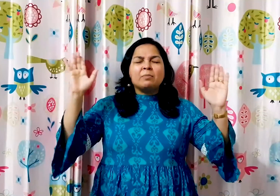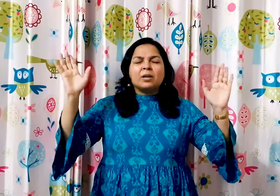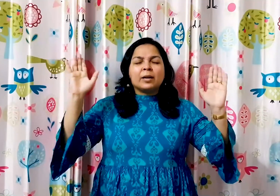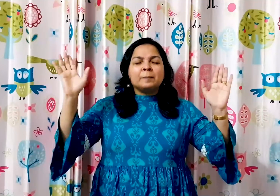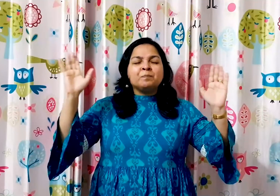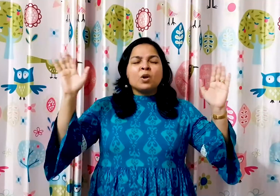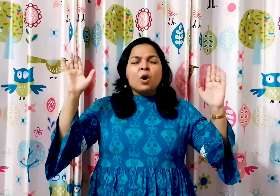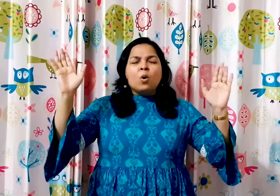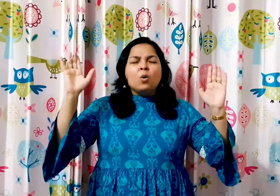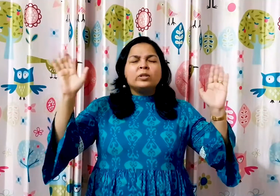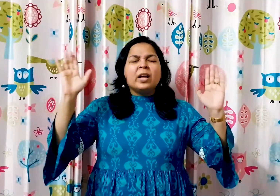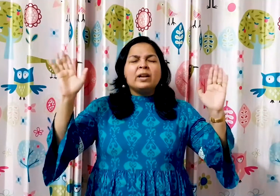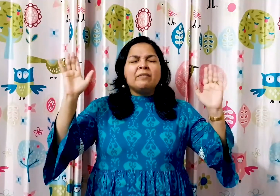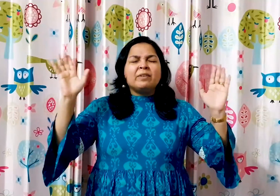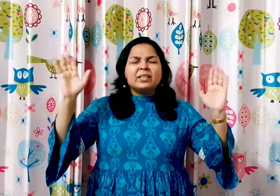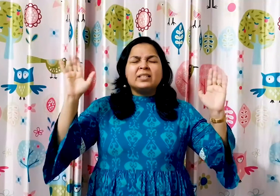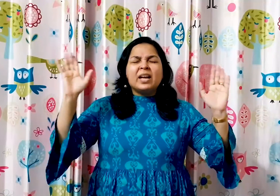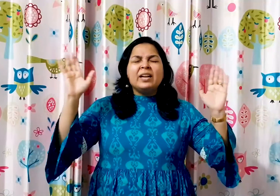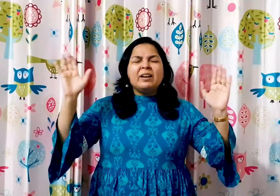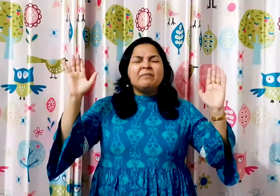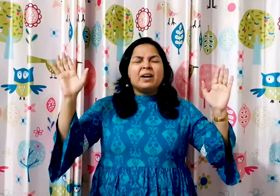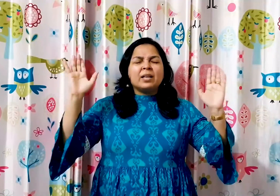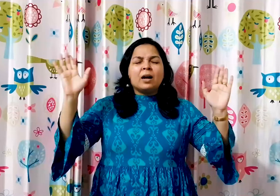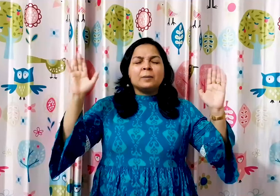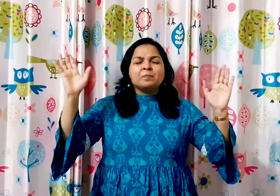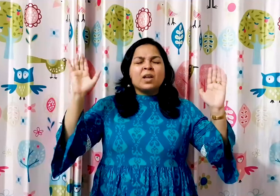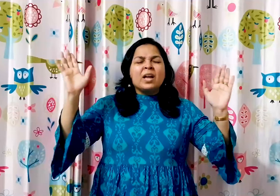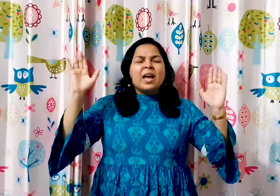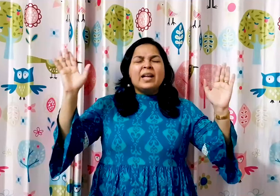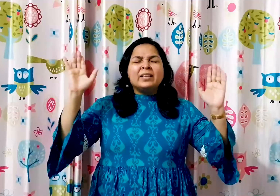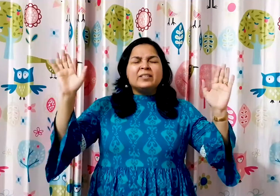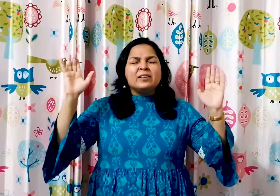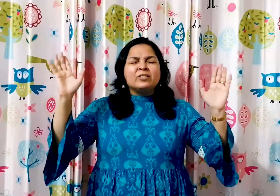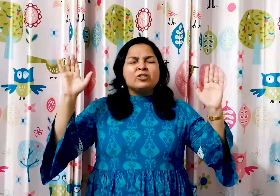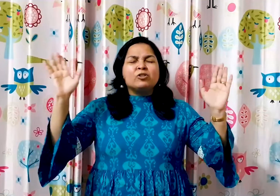पर काम करें ओ धन्यवाद धन्यवाद हाँ